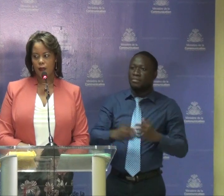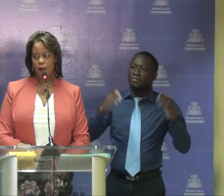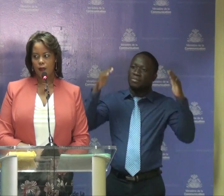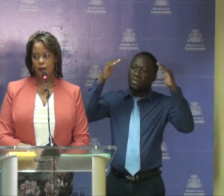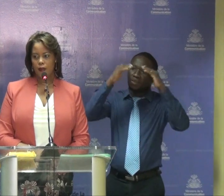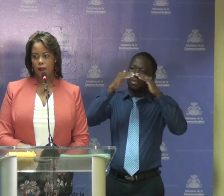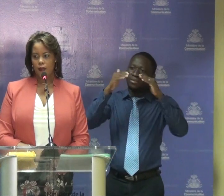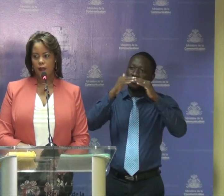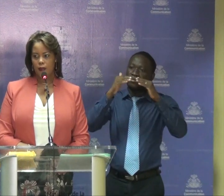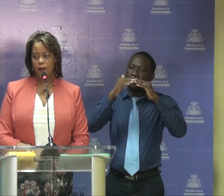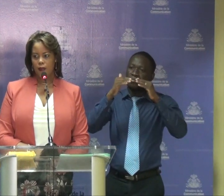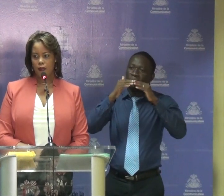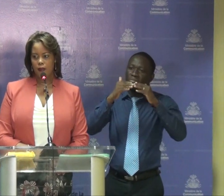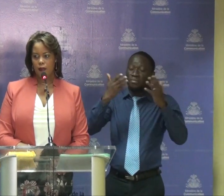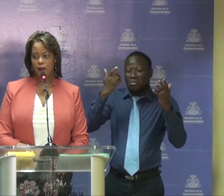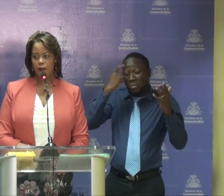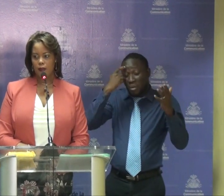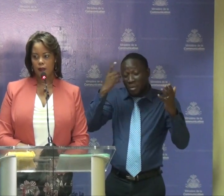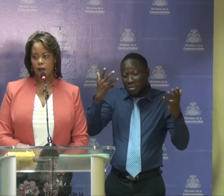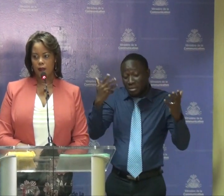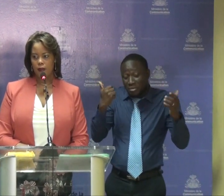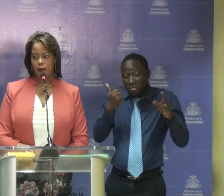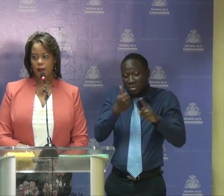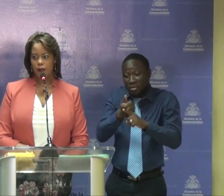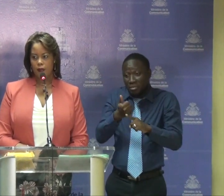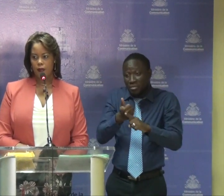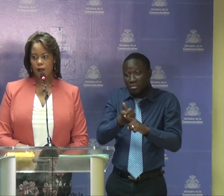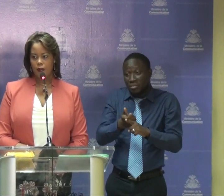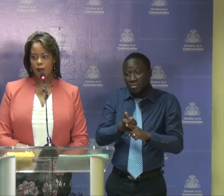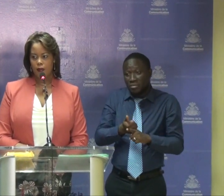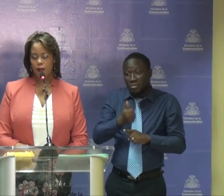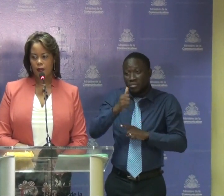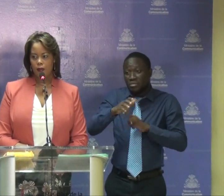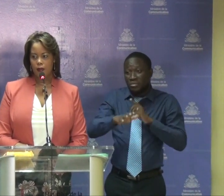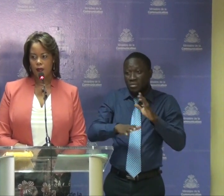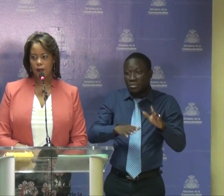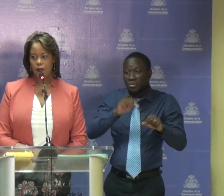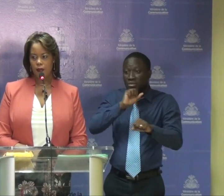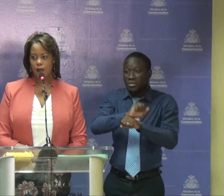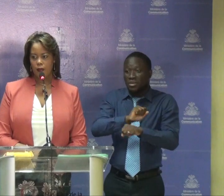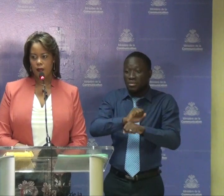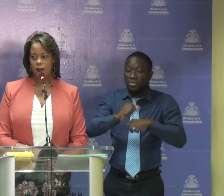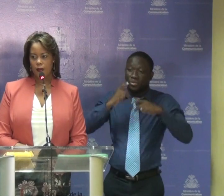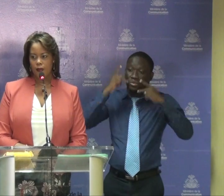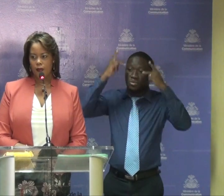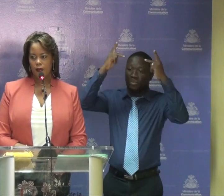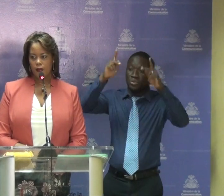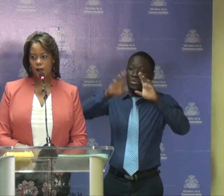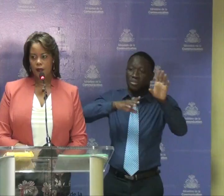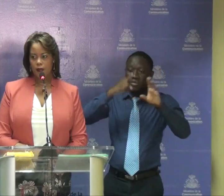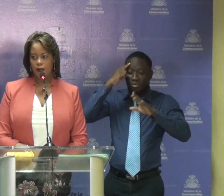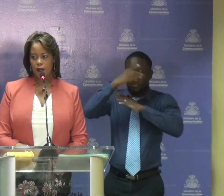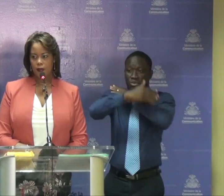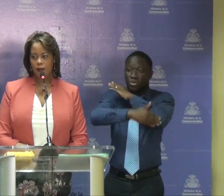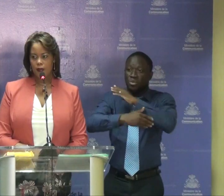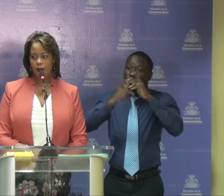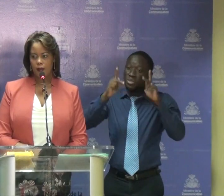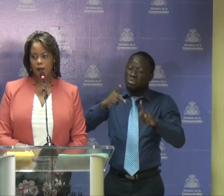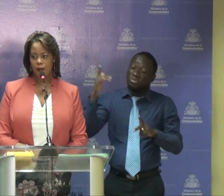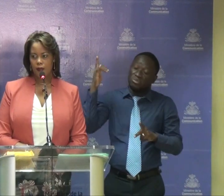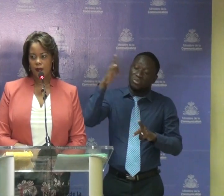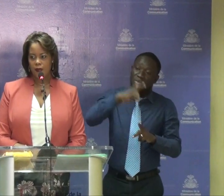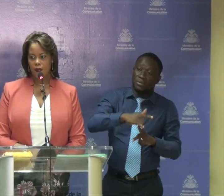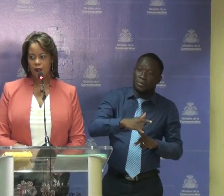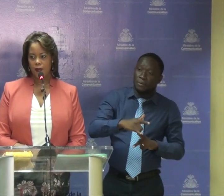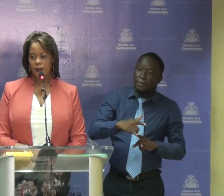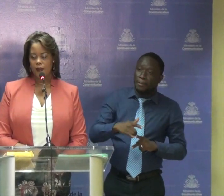de d'insalubrité ça a affecté démarche, travail de promotion que nous avons fait pour le pays a, pour nous dire que nous avons venu là-dedans. Parce que